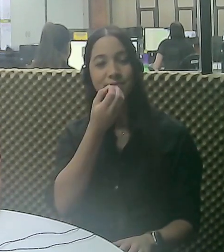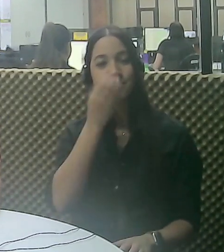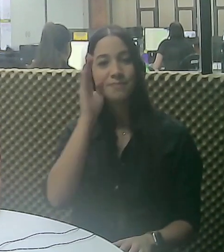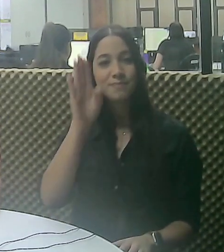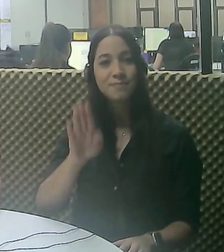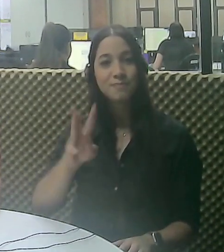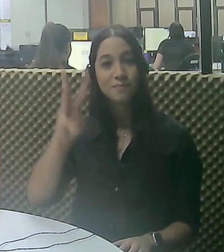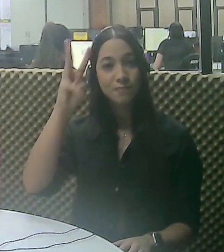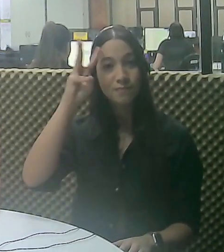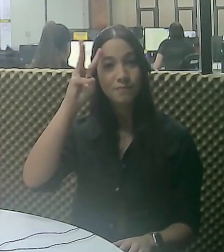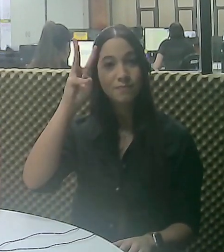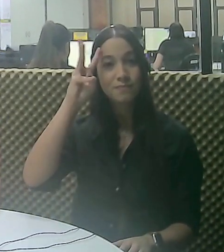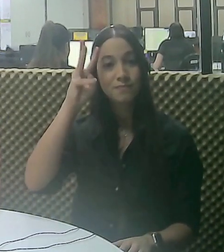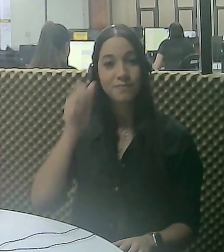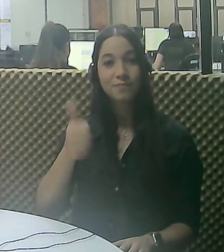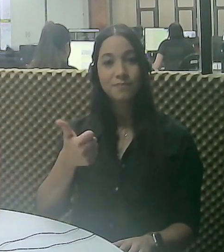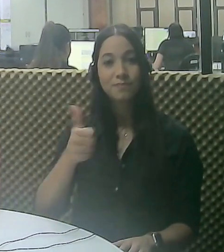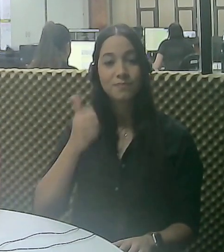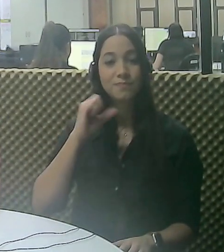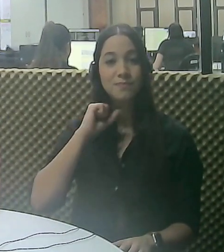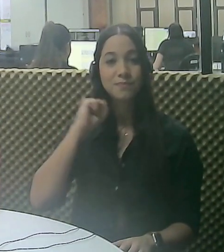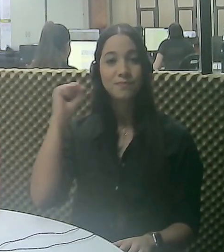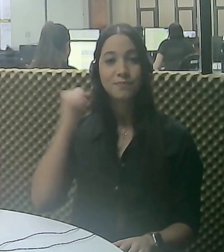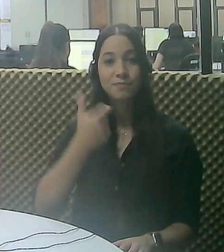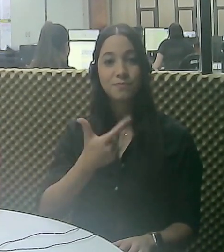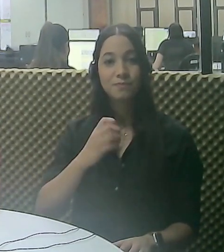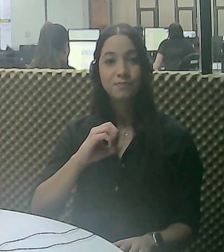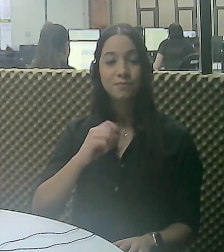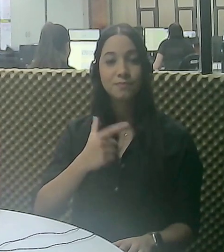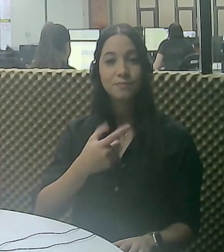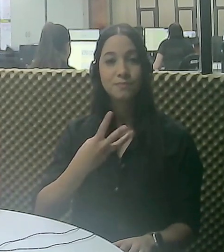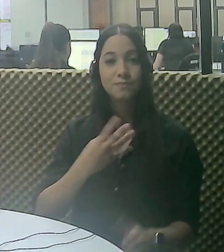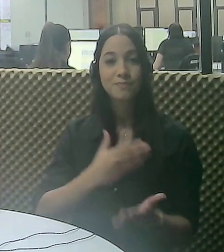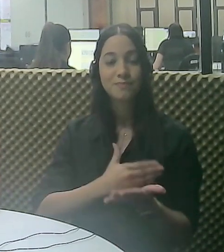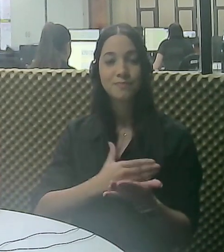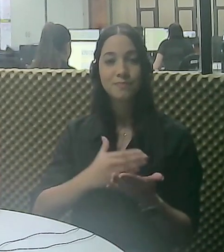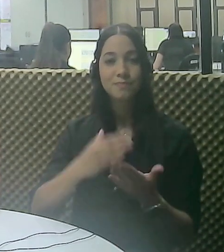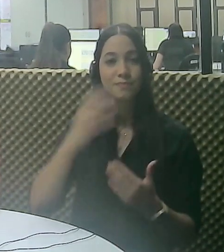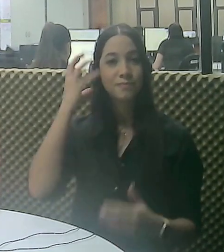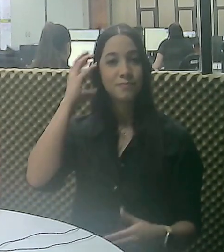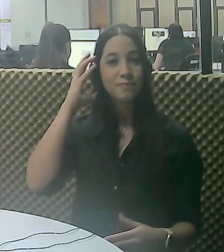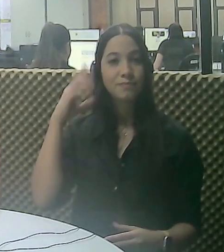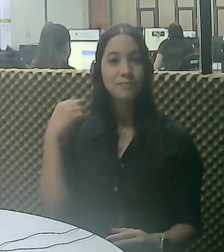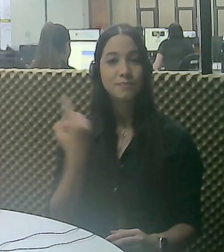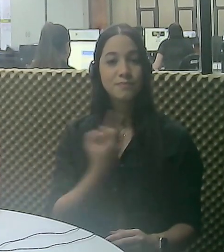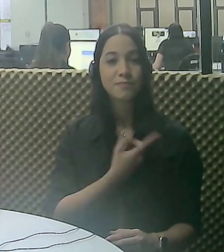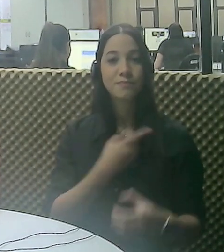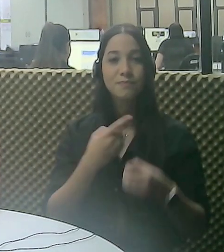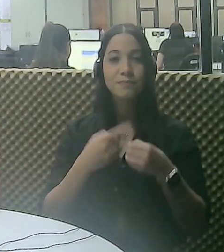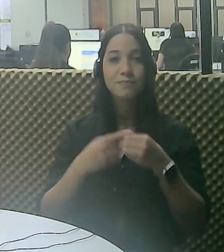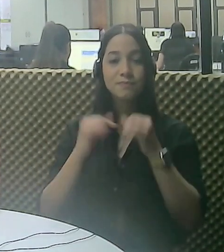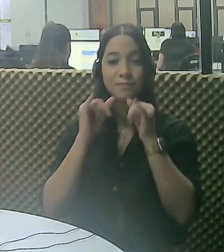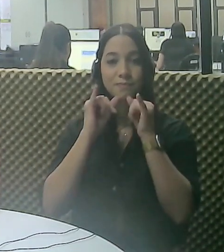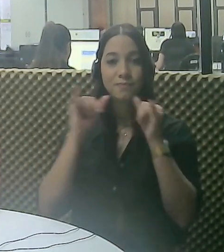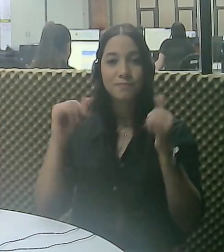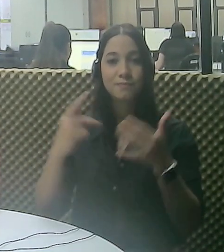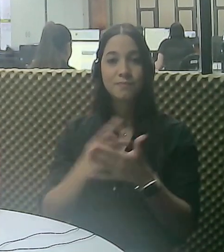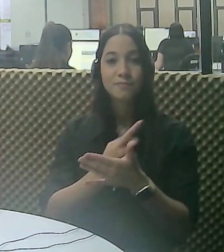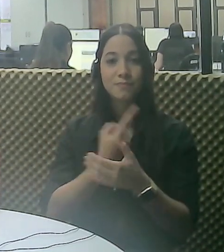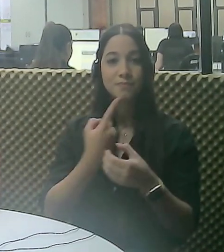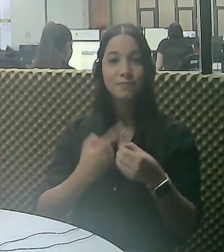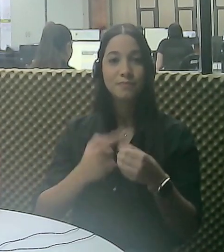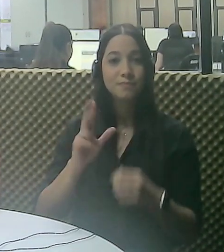Boa tarde. Hoje é terça-feira, dia 11 de abril de 2023. Está no ar a Rádio Nossa Cidade com um boletim de notícias sobre o que de